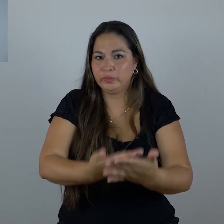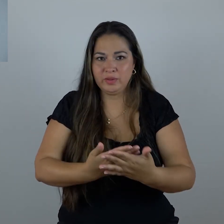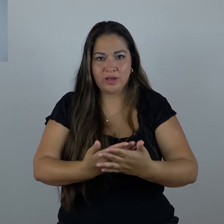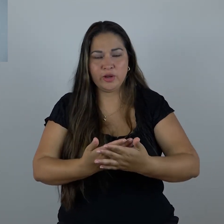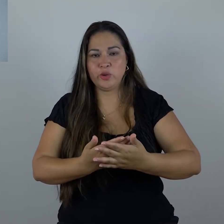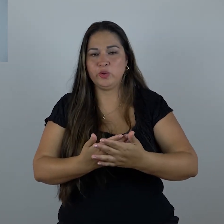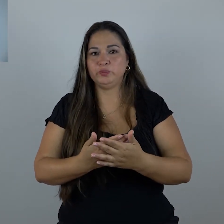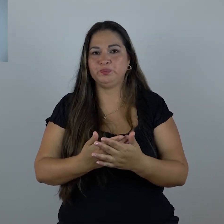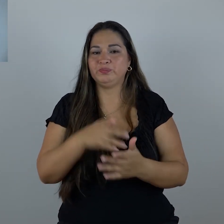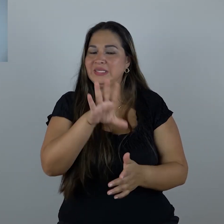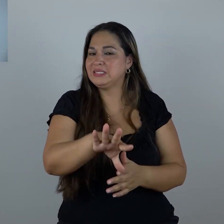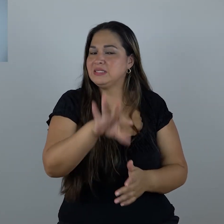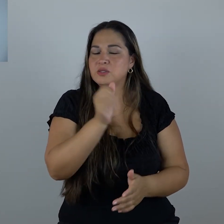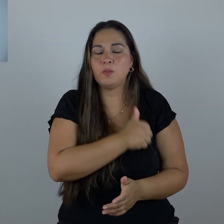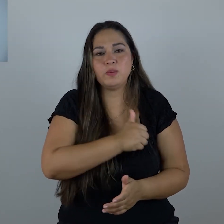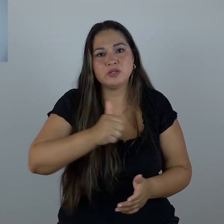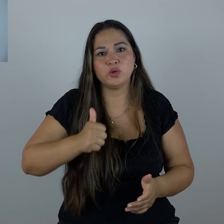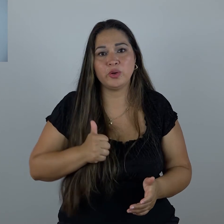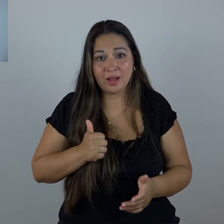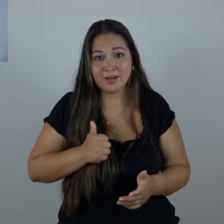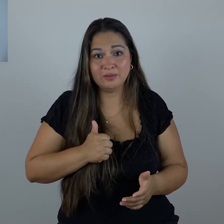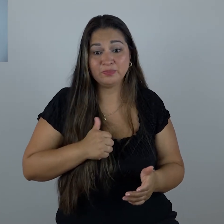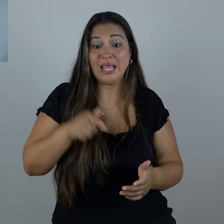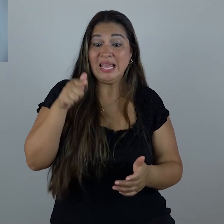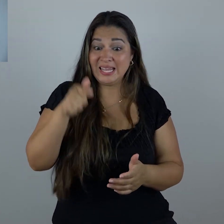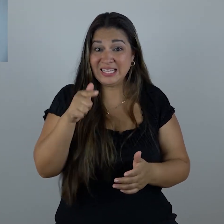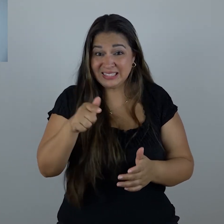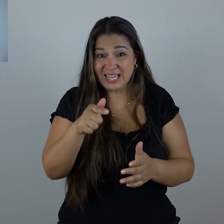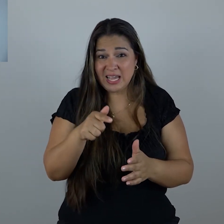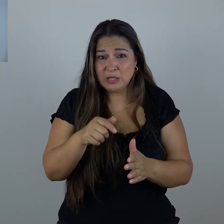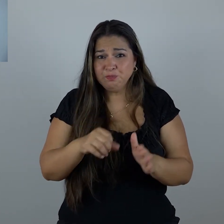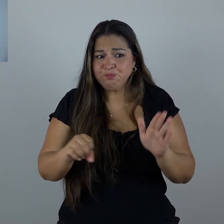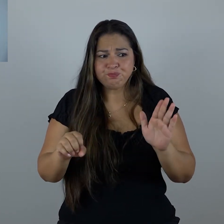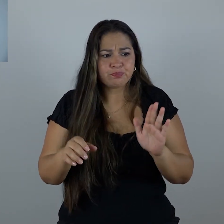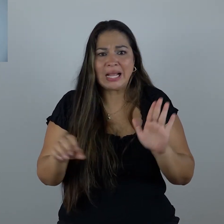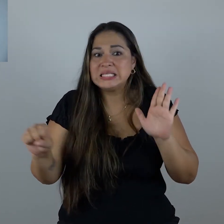algo extraordinario. Yo soy sumergido,